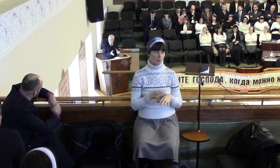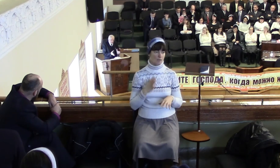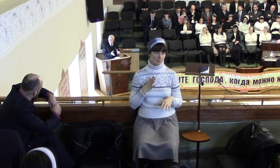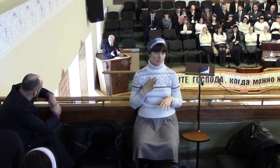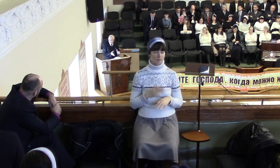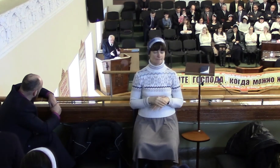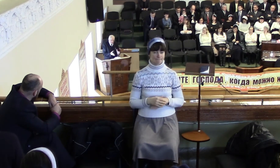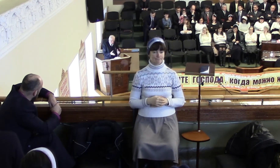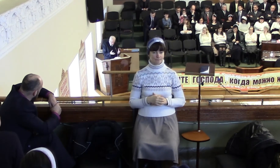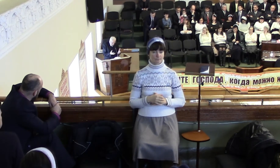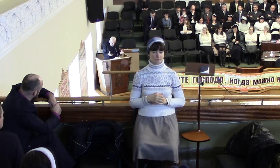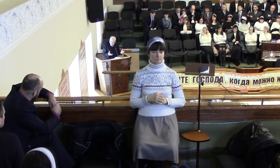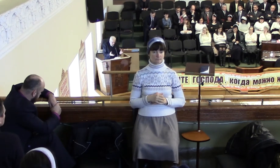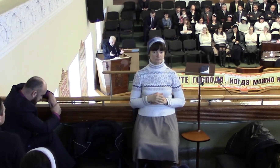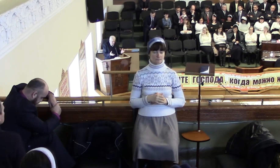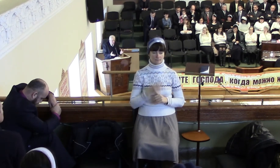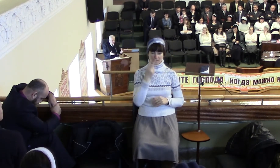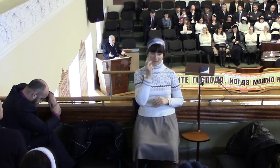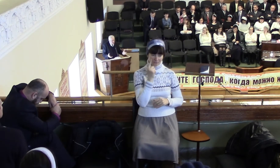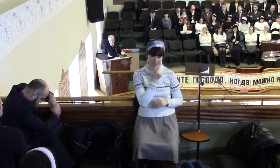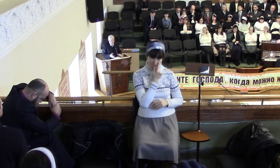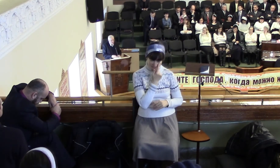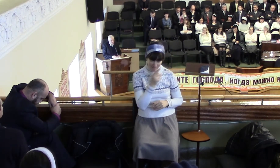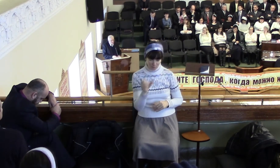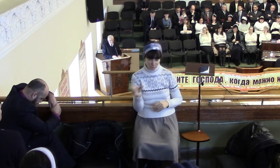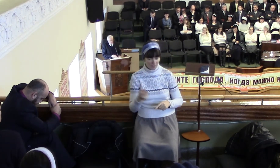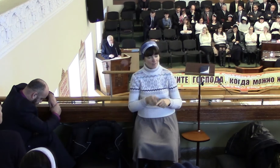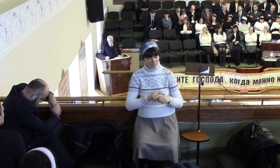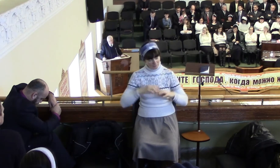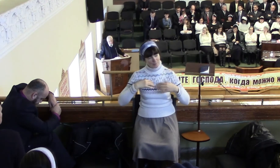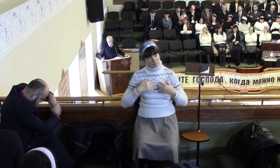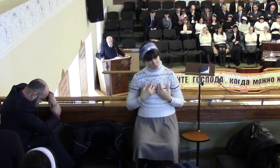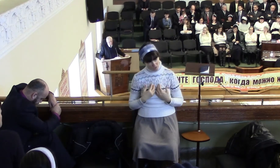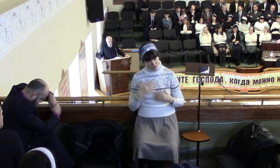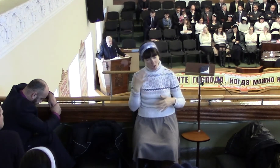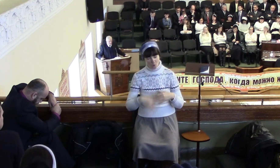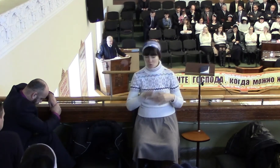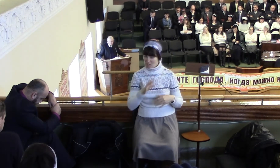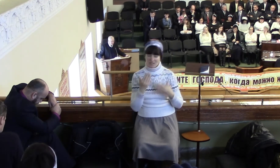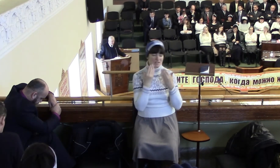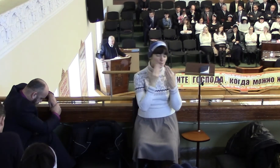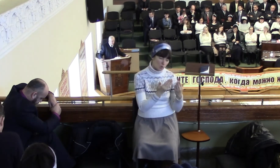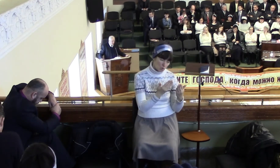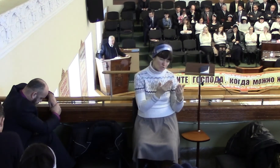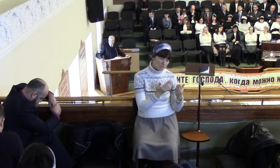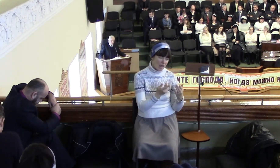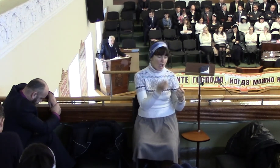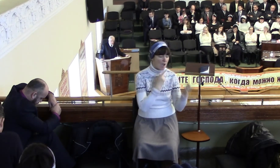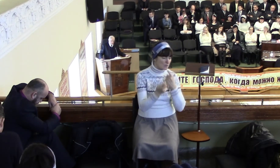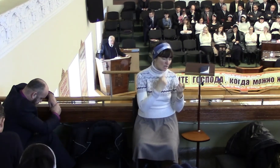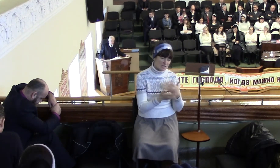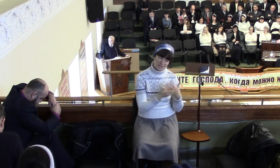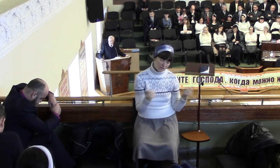это, знаете, в глазах людей это печаль. Уже не поговоришь, уже не спросишь, уже не расскажешь ничего,